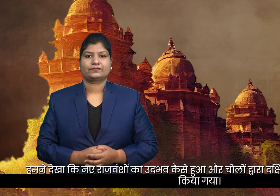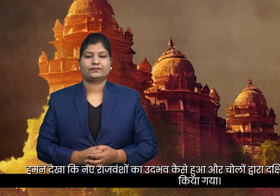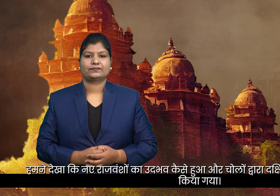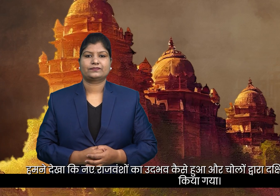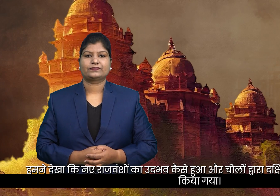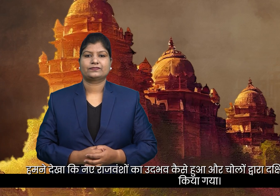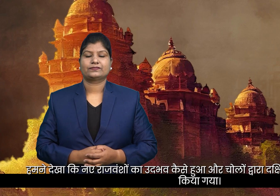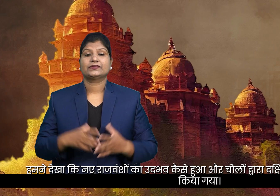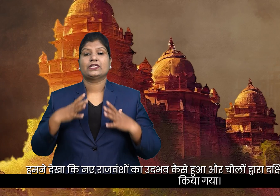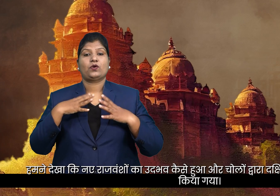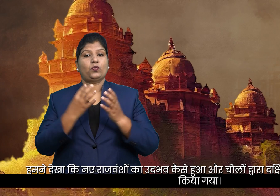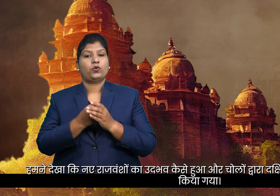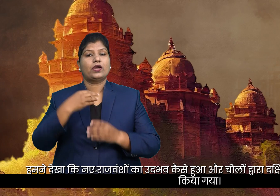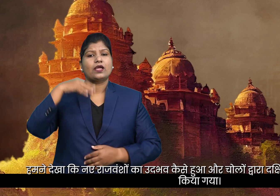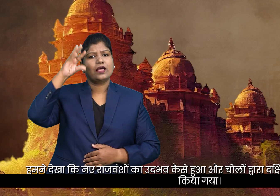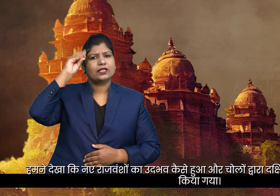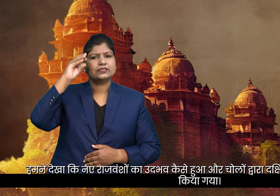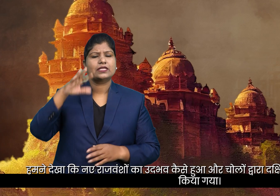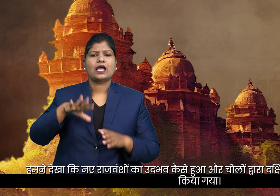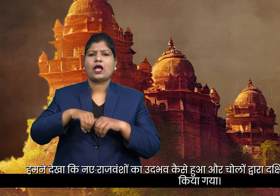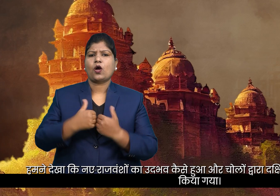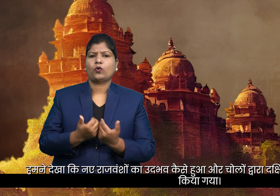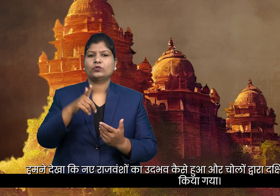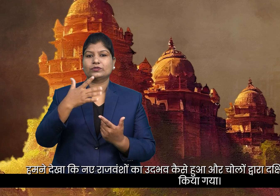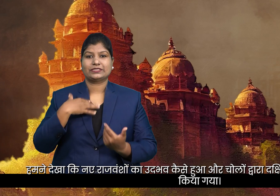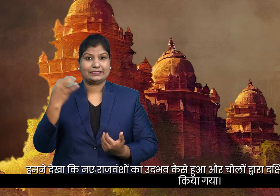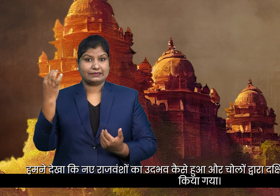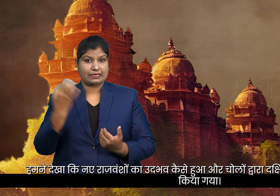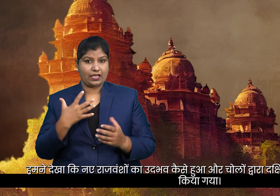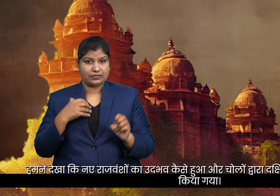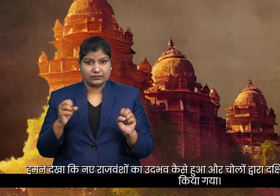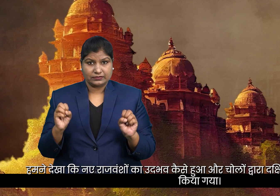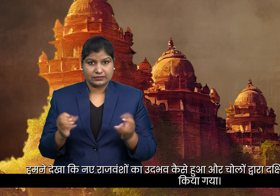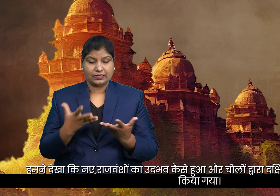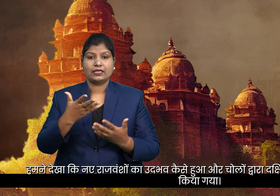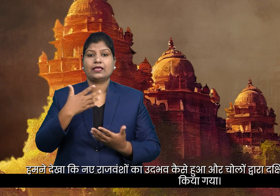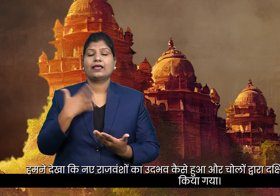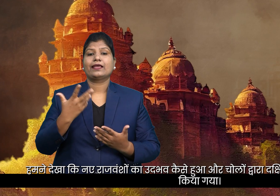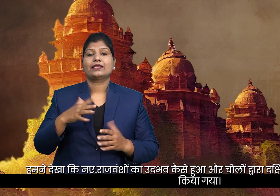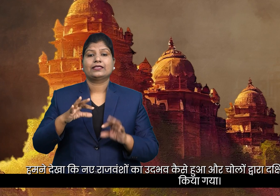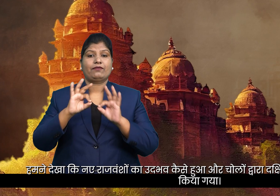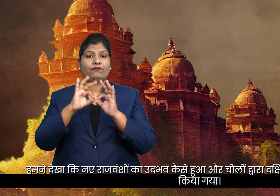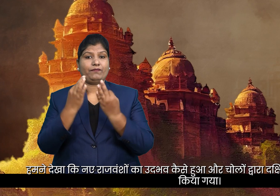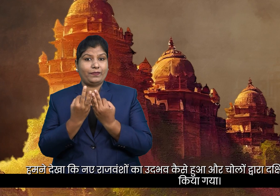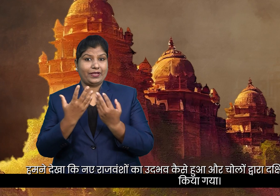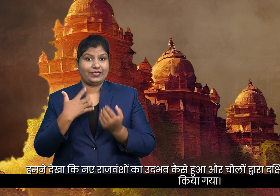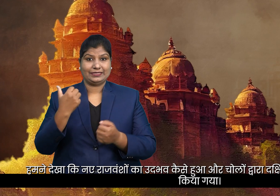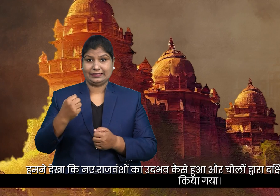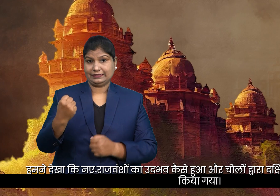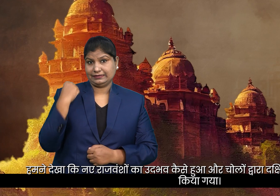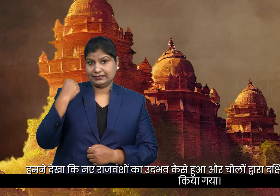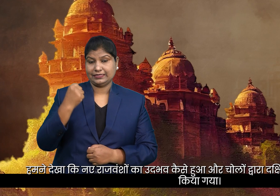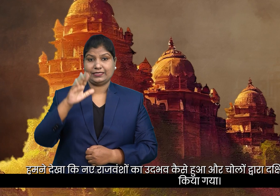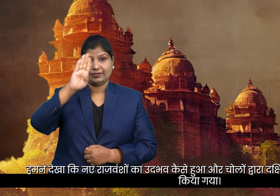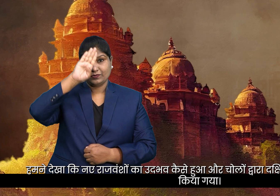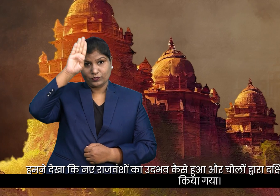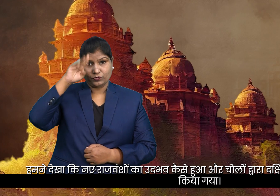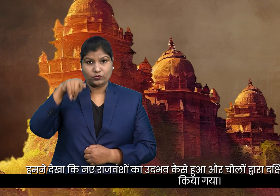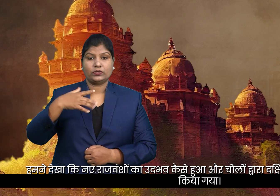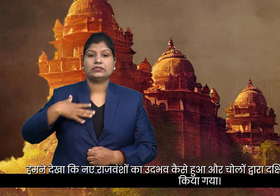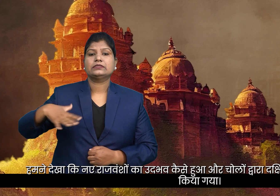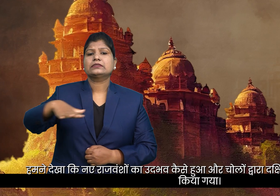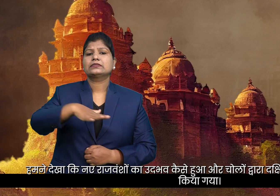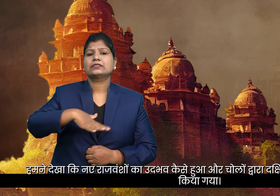हमने देखा था कि नए राजवंशों का उद्भव कैसे हुआ और चोलों द्वारा दक्षिण भारत का